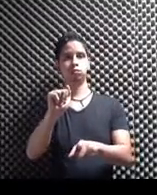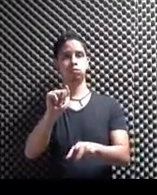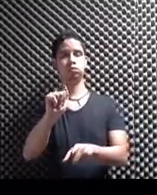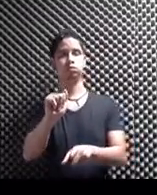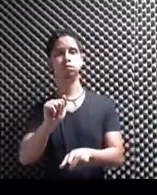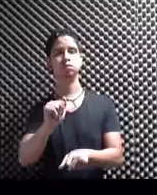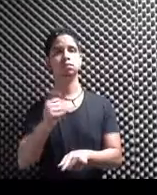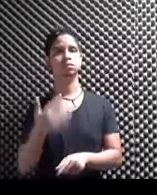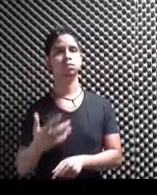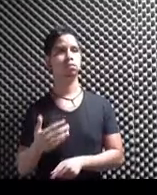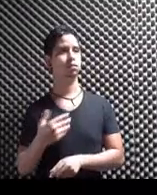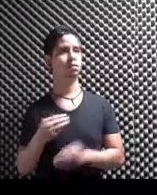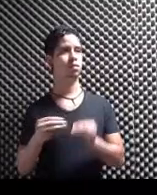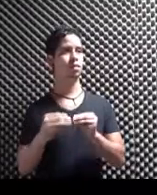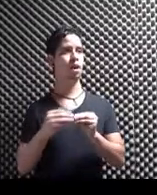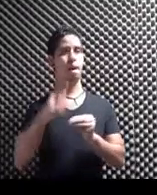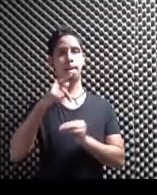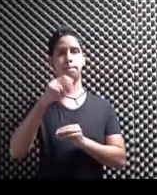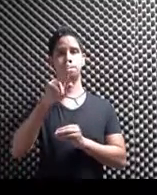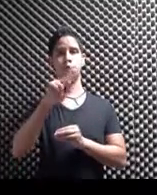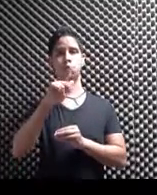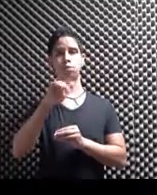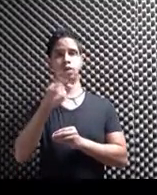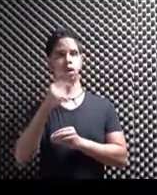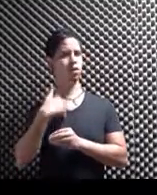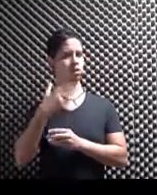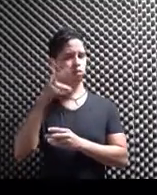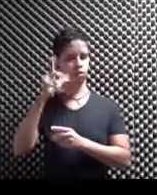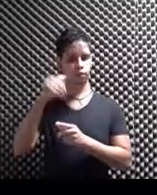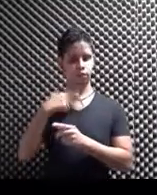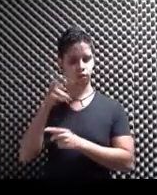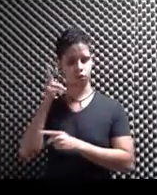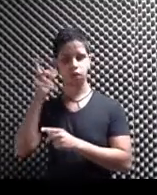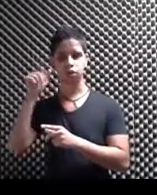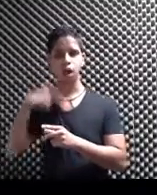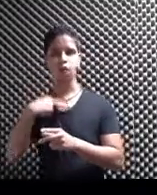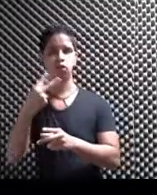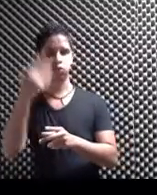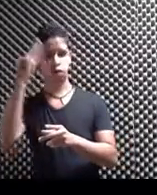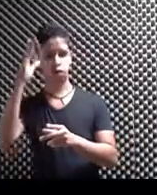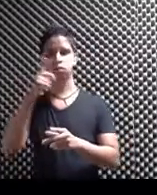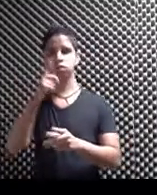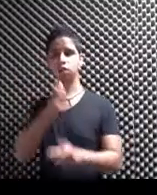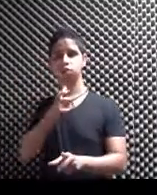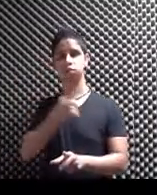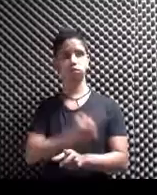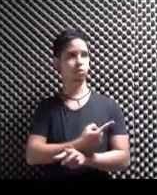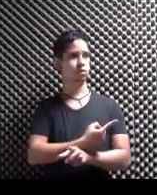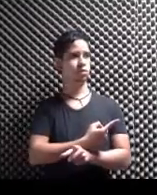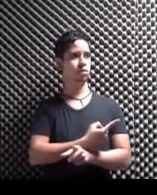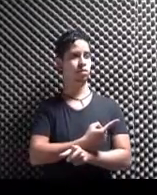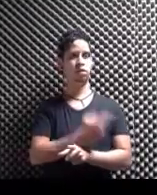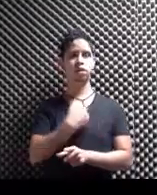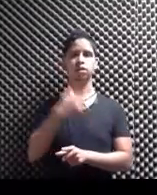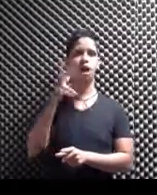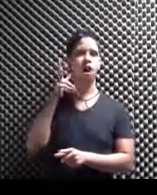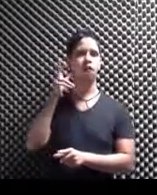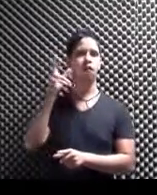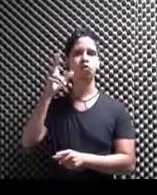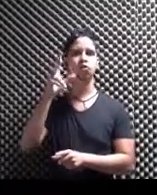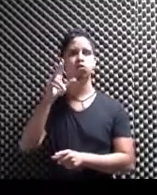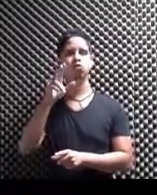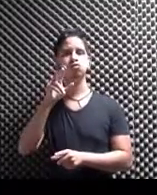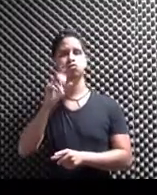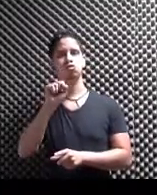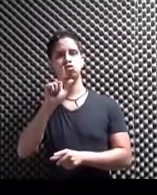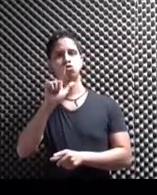ahorita Sí, pero a propiedad Porque es de repente estás hablando esta voz y se nos pierde, ¿verdad? Pero ahora sí Esa voz Sultry Sí